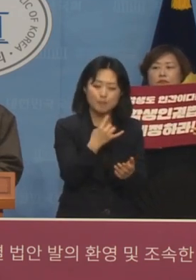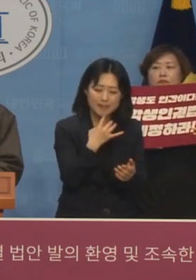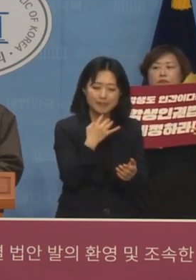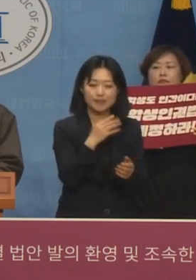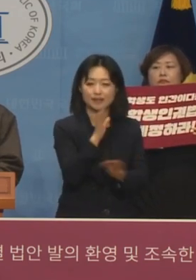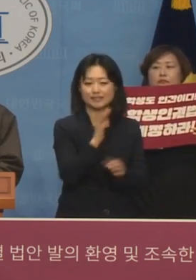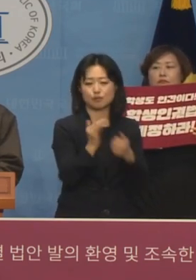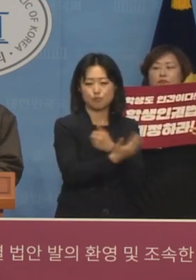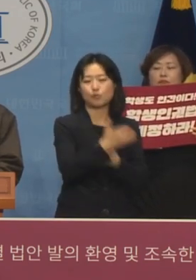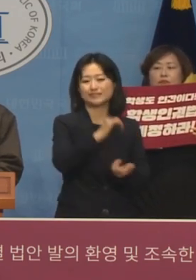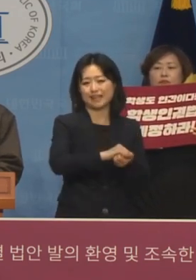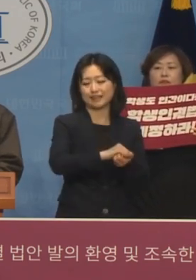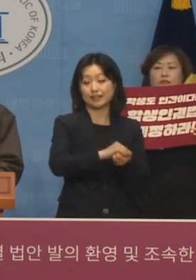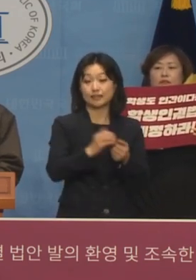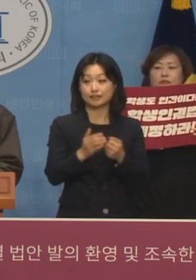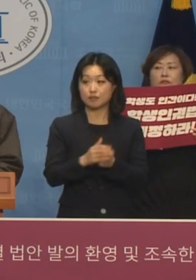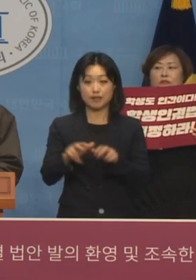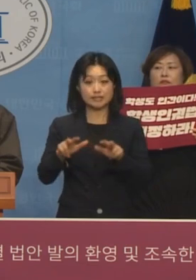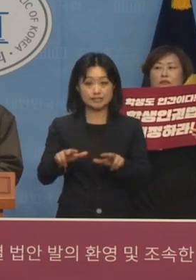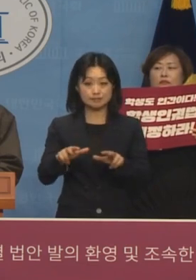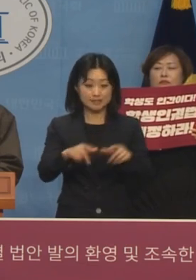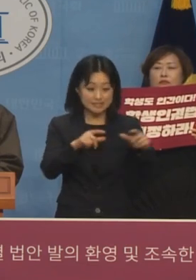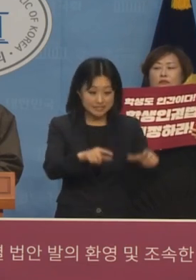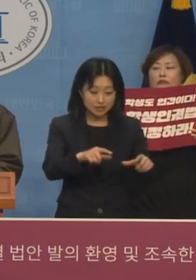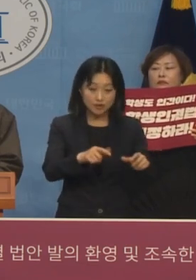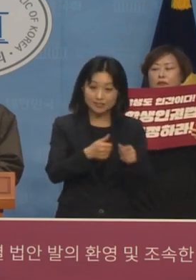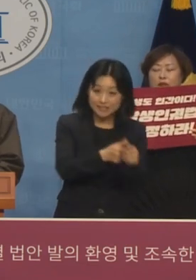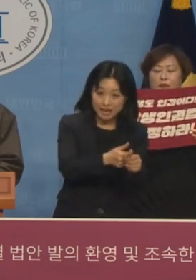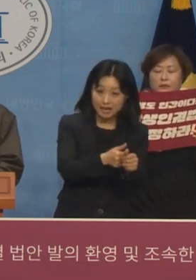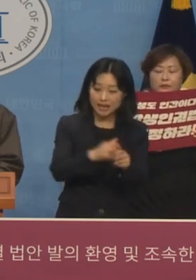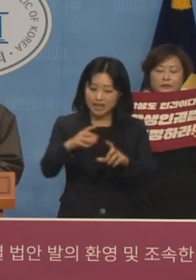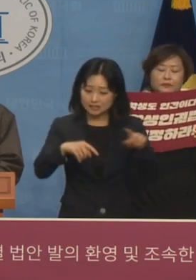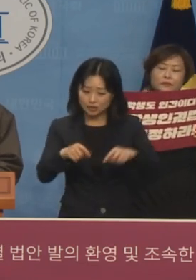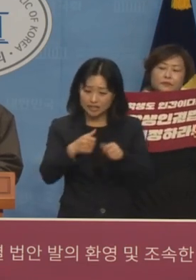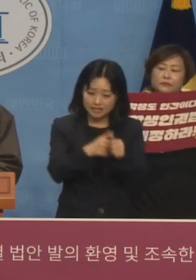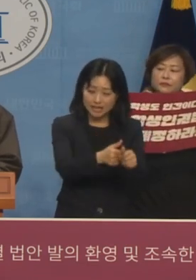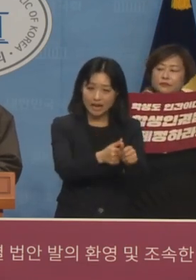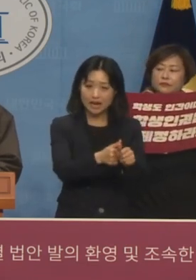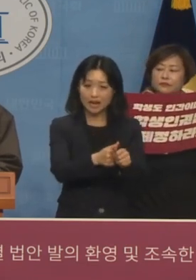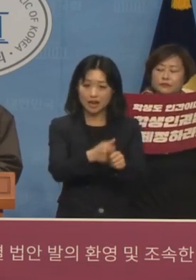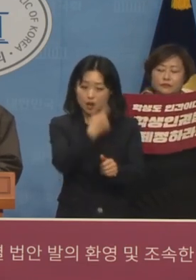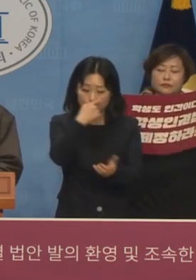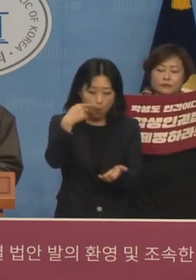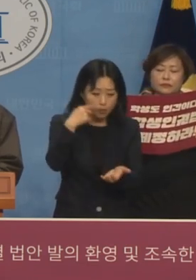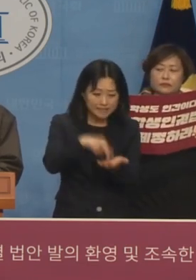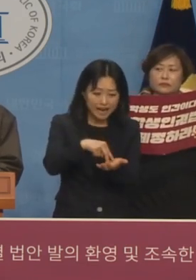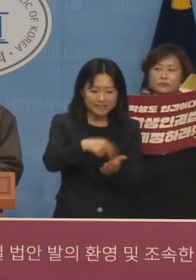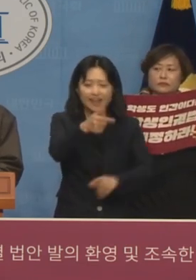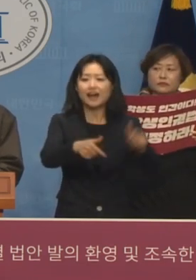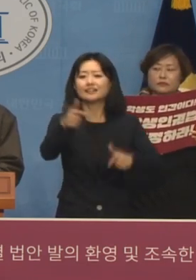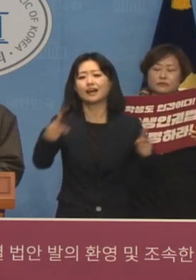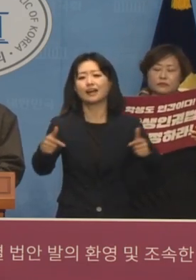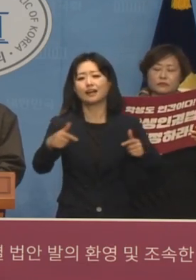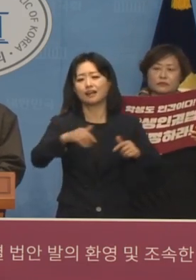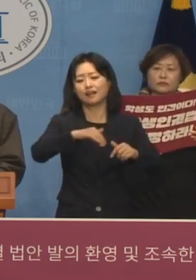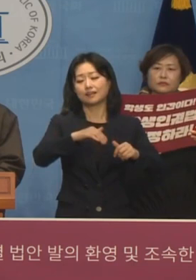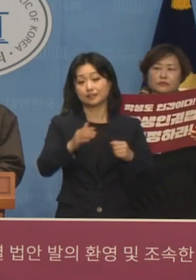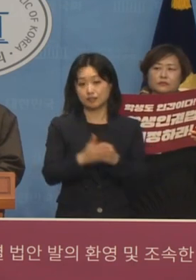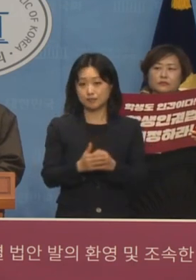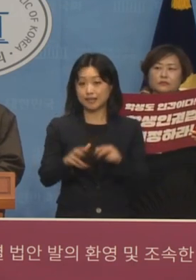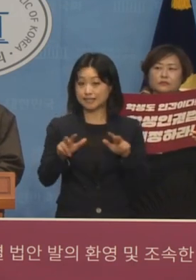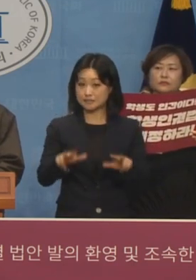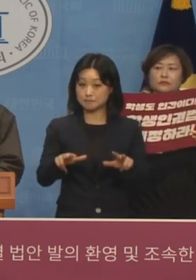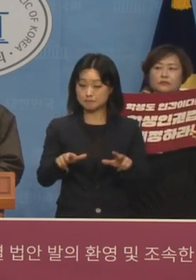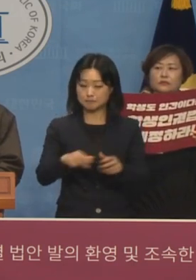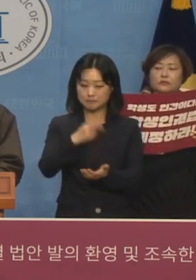있어서 학생인권의 보장은 지역의 상황이나 정치적 상황에 따라 매우 달라지고 격차와 한계가 있었습니다. 따라서